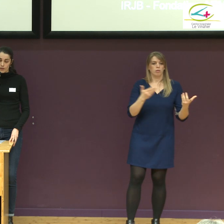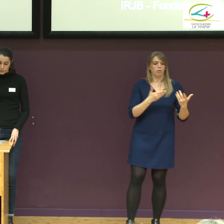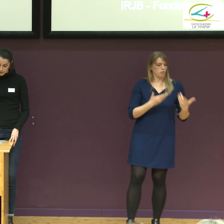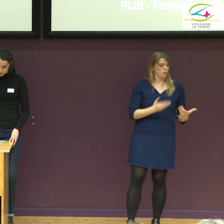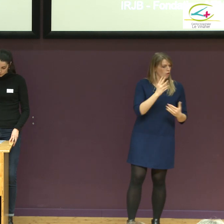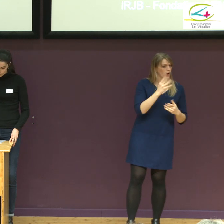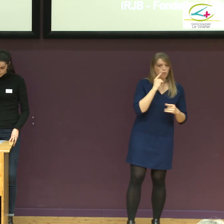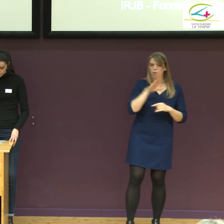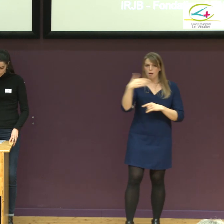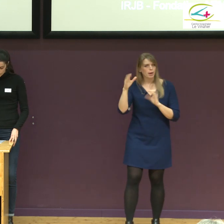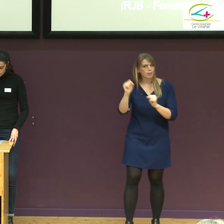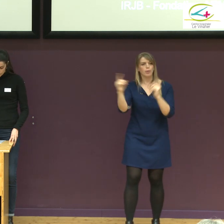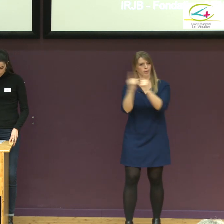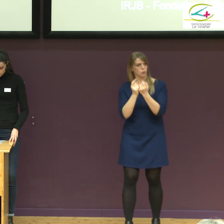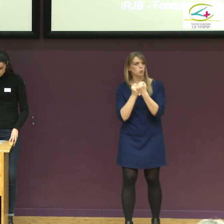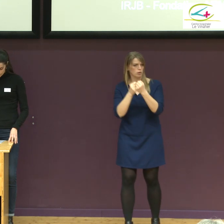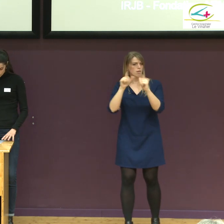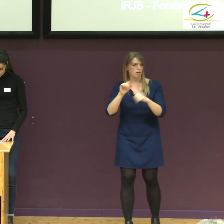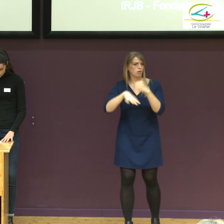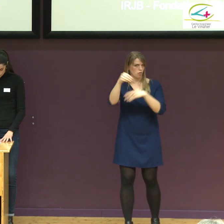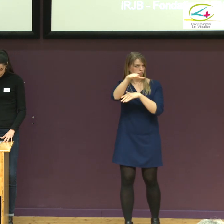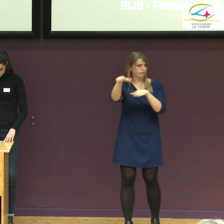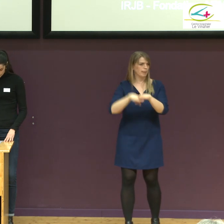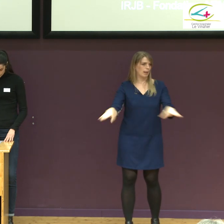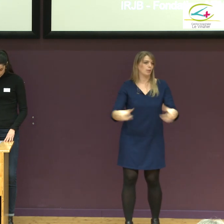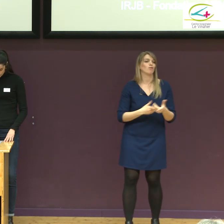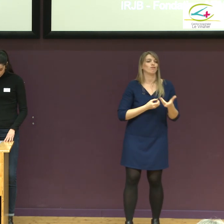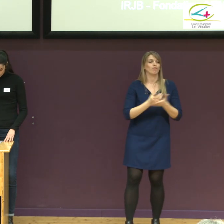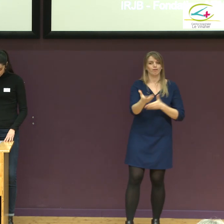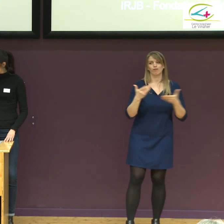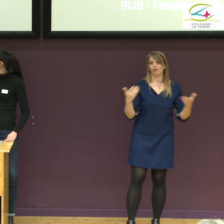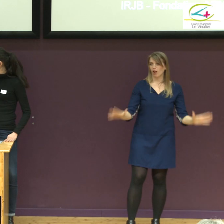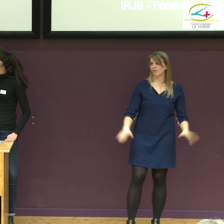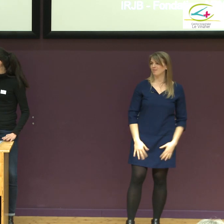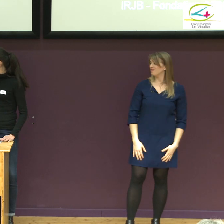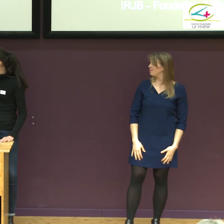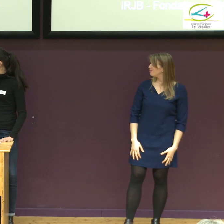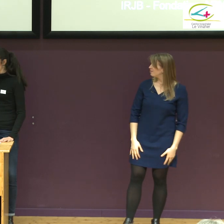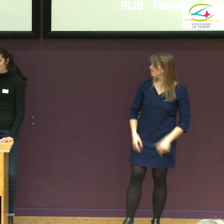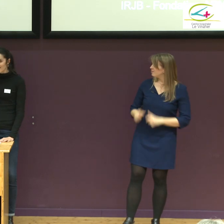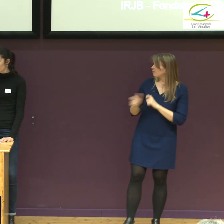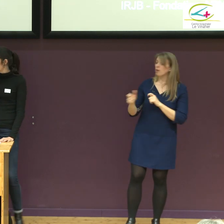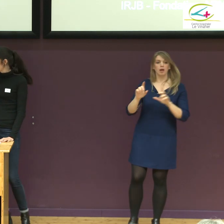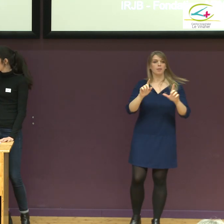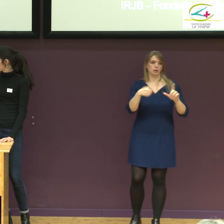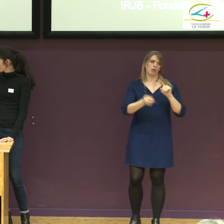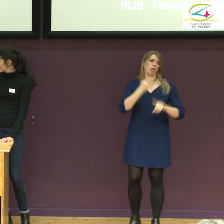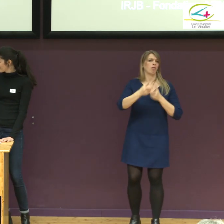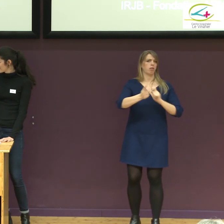après la conférence bien entendu. Je pense que je vous ai dit un peu tout ce que j'avais à dire, et puis oui, soyons